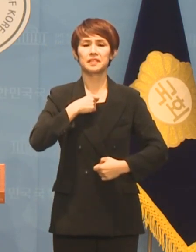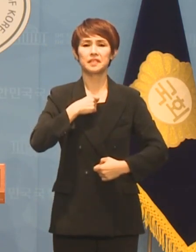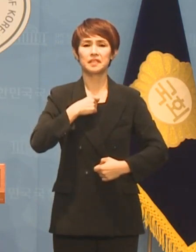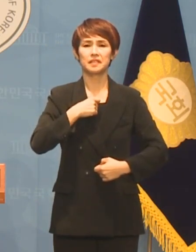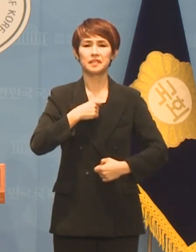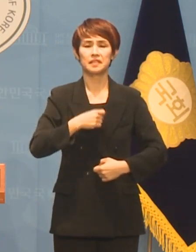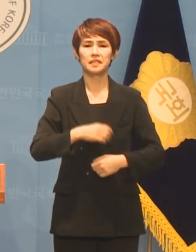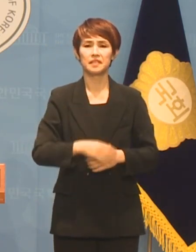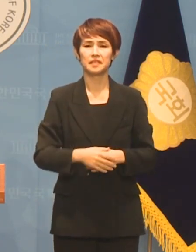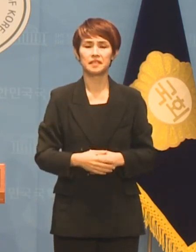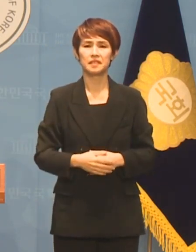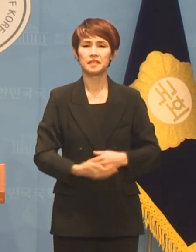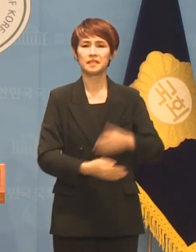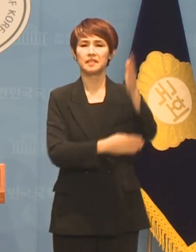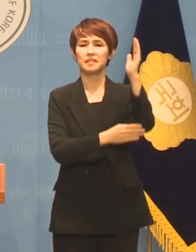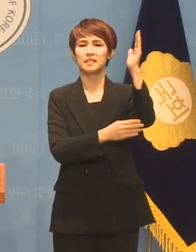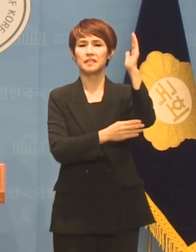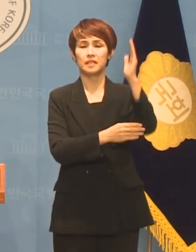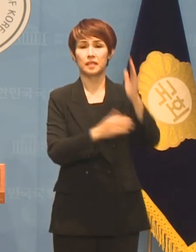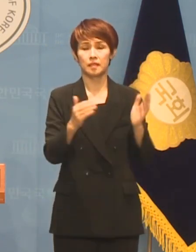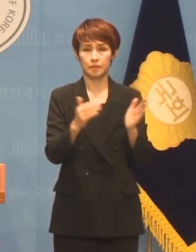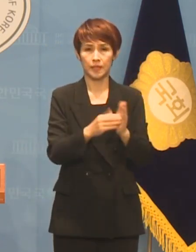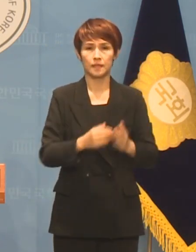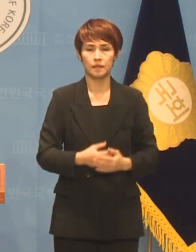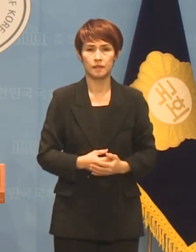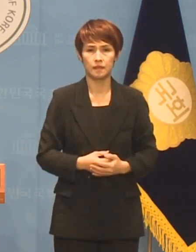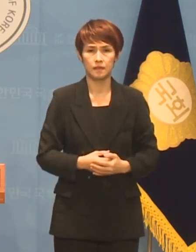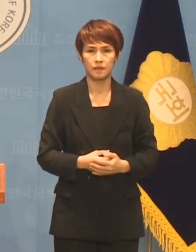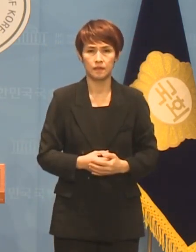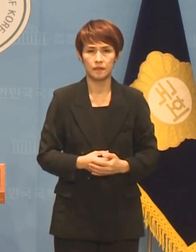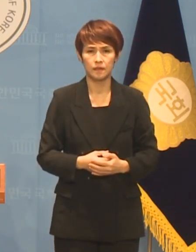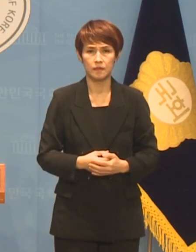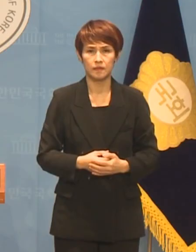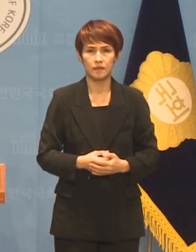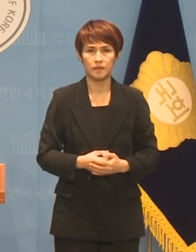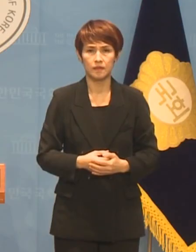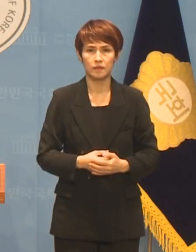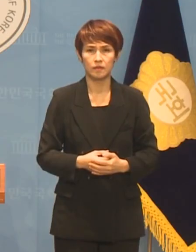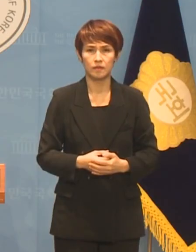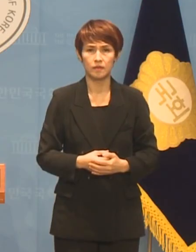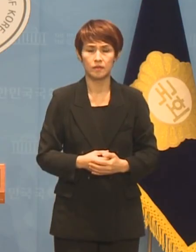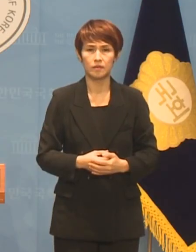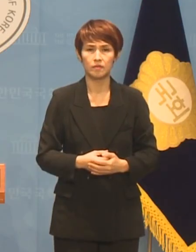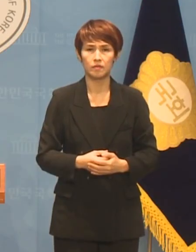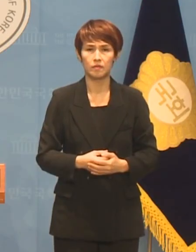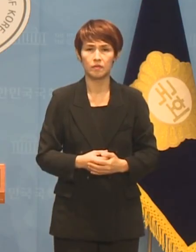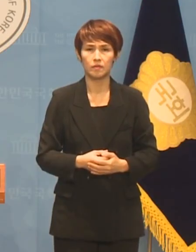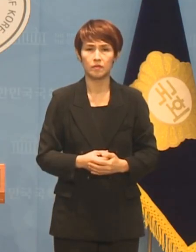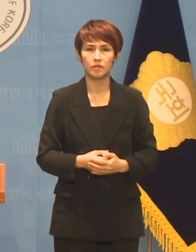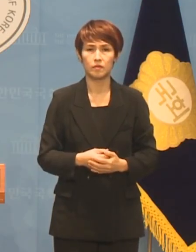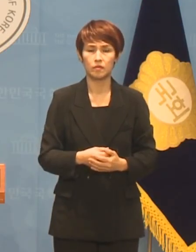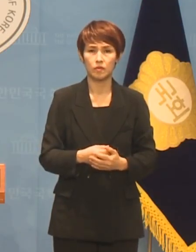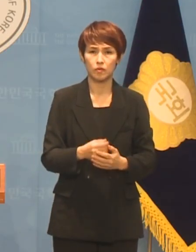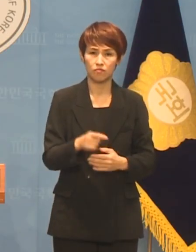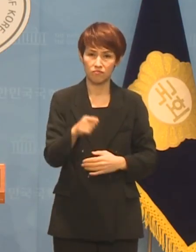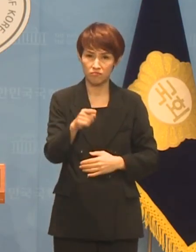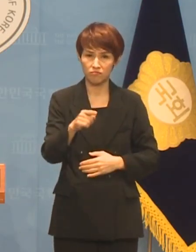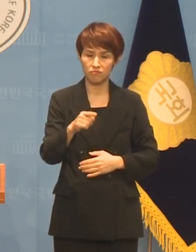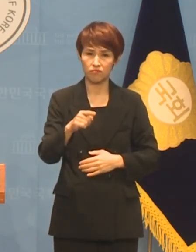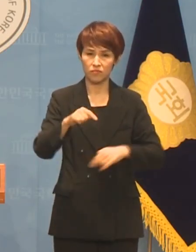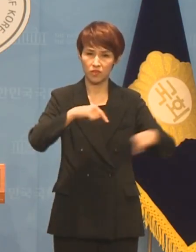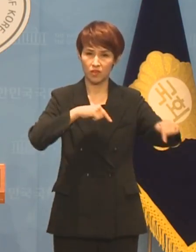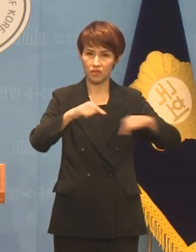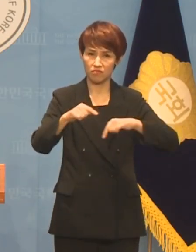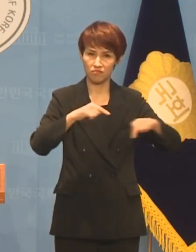입에 올렸고, 그도 모자라 턱도 없는 마타도 구태 정치를 선보이며